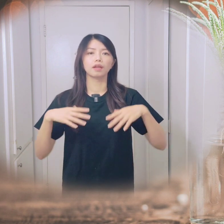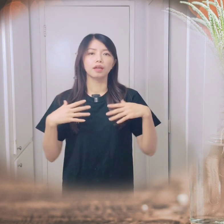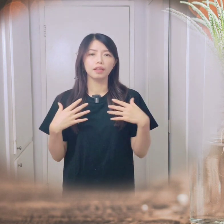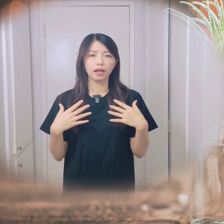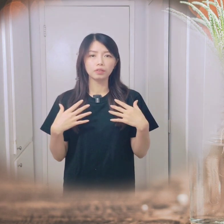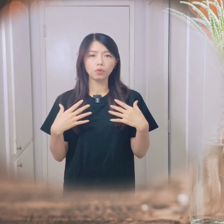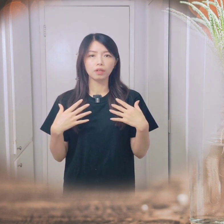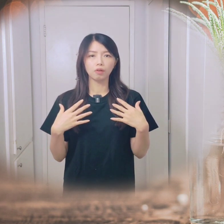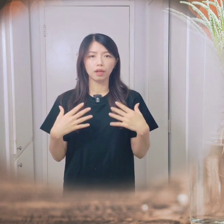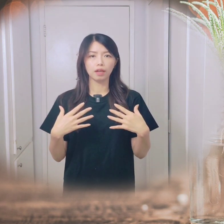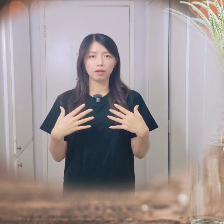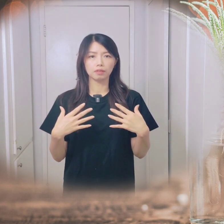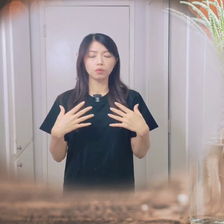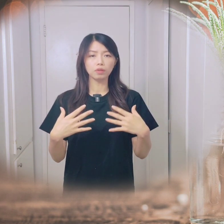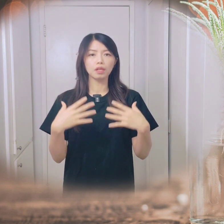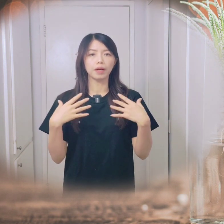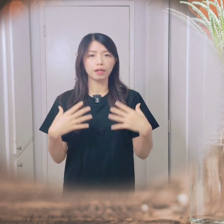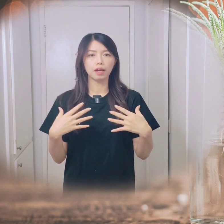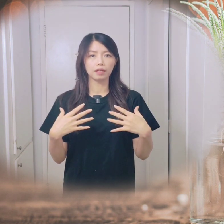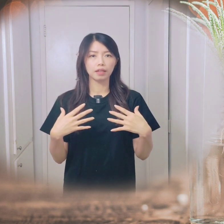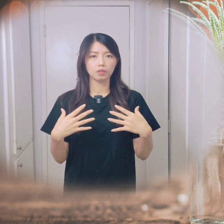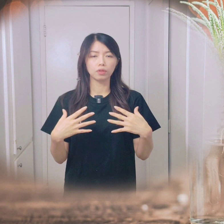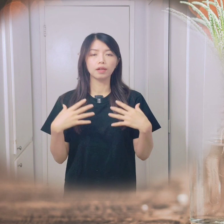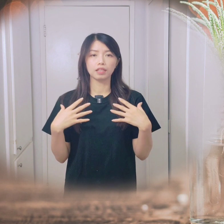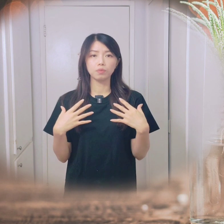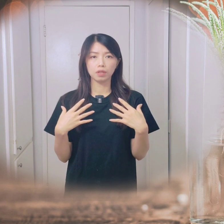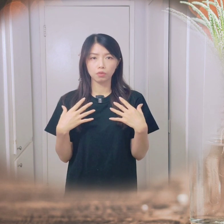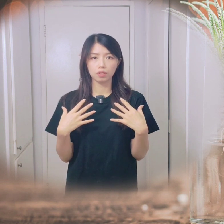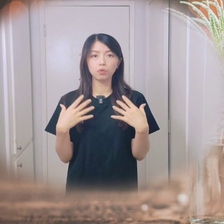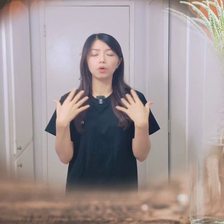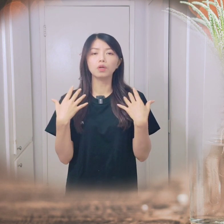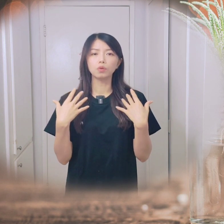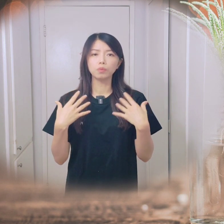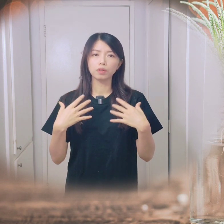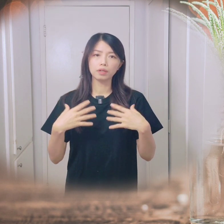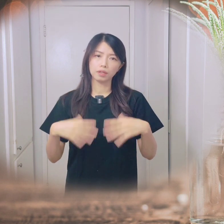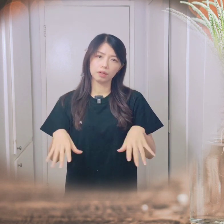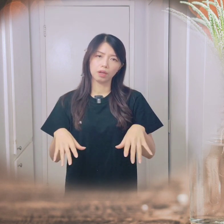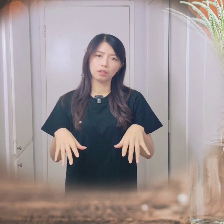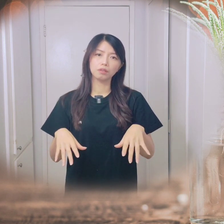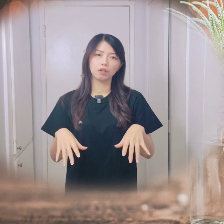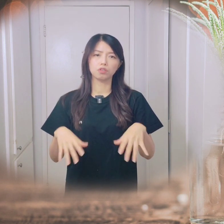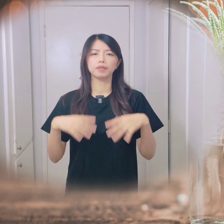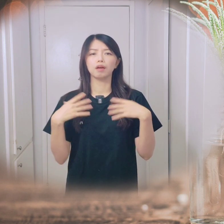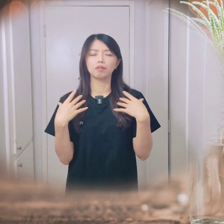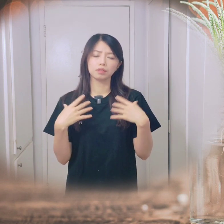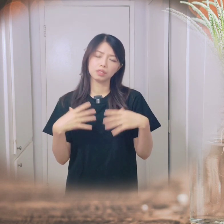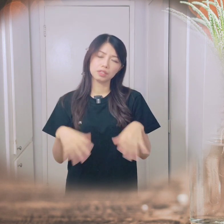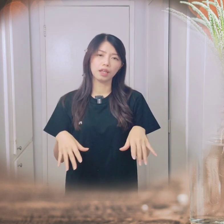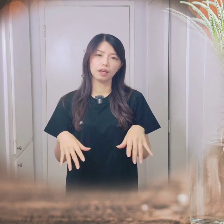수어는 양손을 이렇게 손등이 밖을 향하게 한 이 손을 가슴 위에 두시고 손목을 이렇게 늘어뜨려 주시면